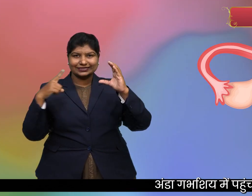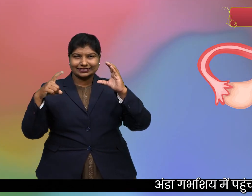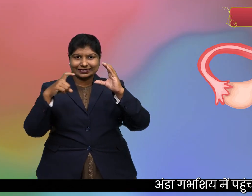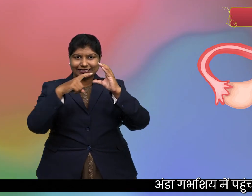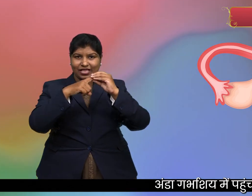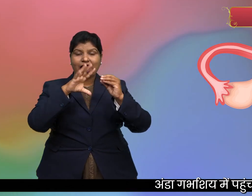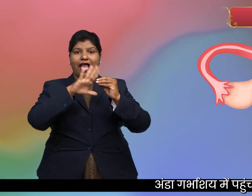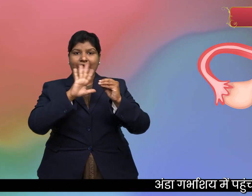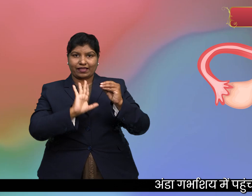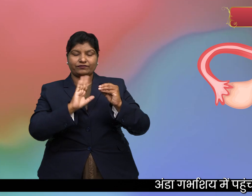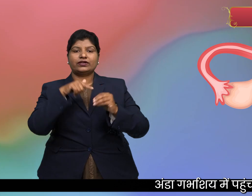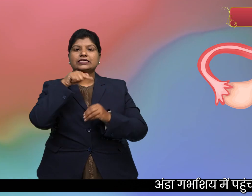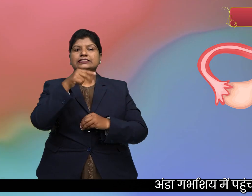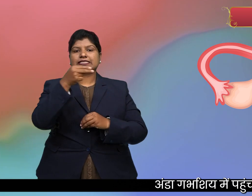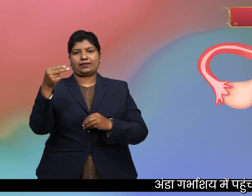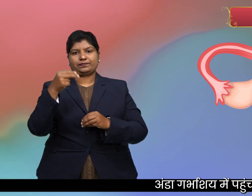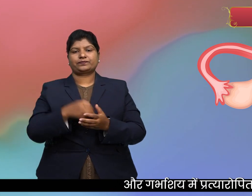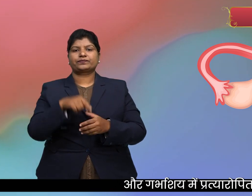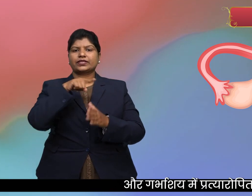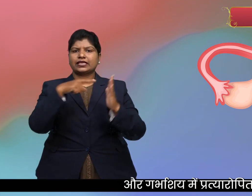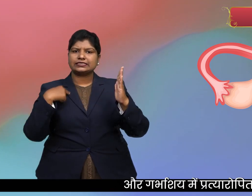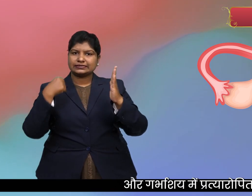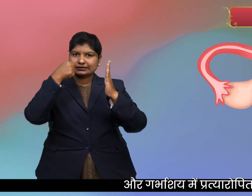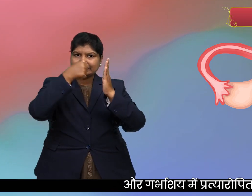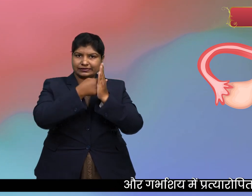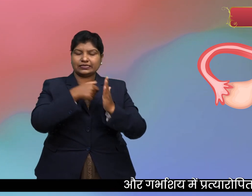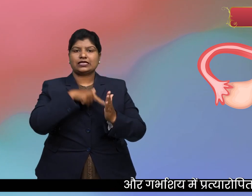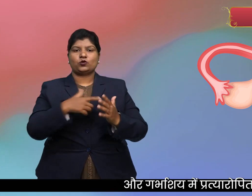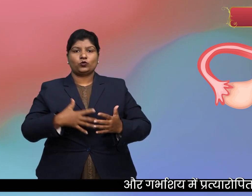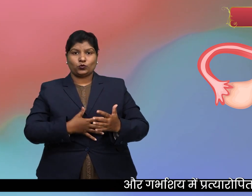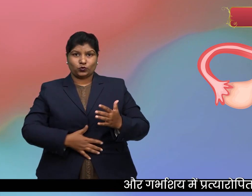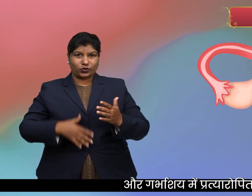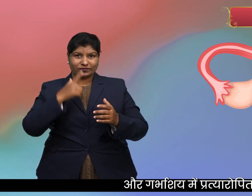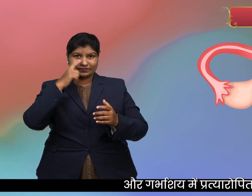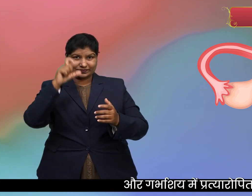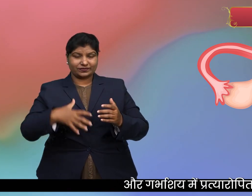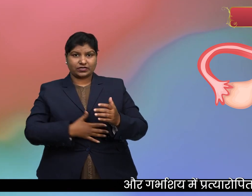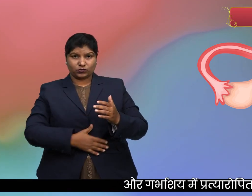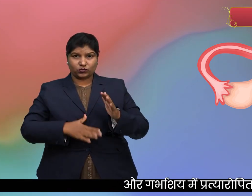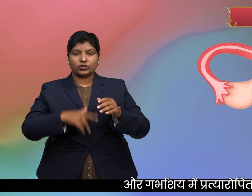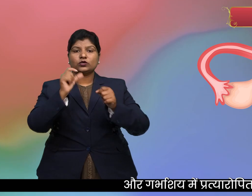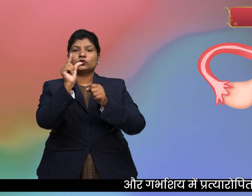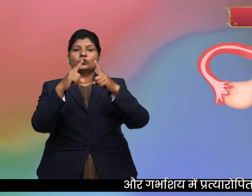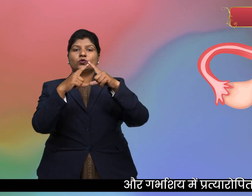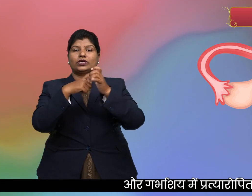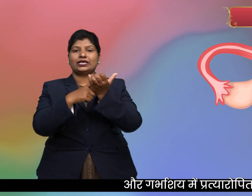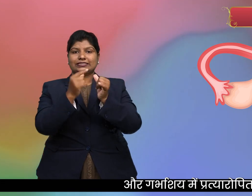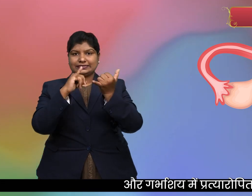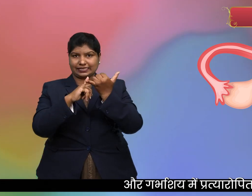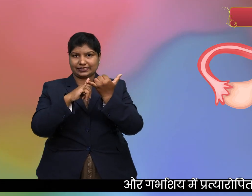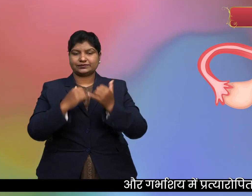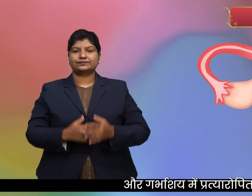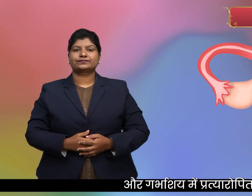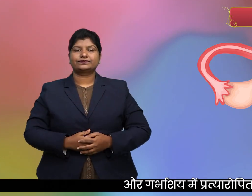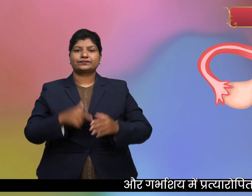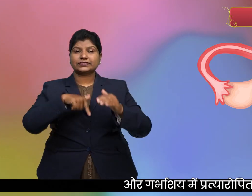गर्भाशय में पहुंचता है और गर्भाशय में प्रत्यारोपित हो जाता है।